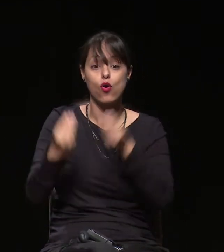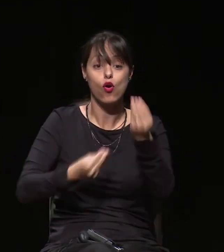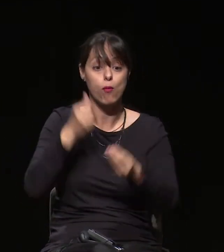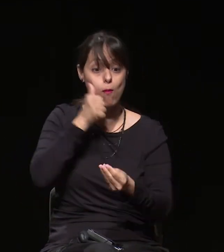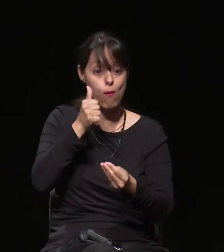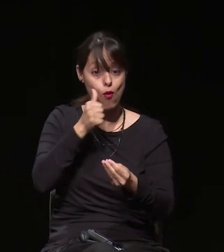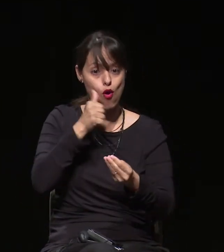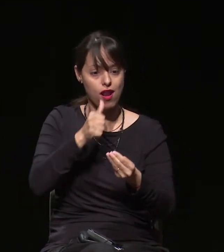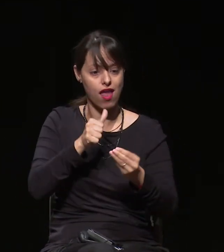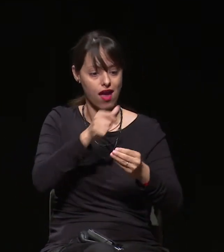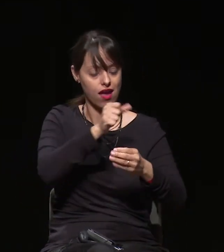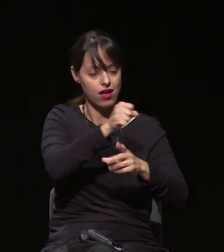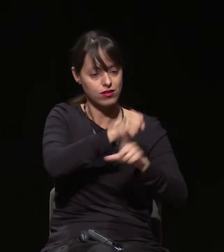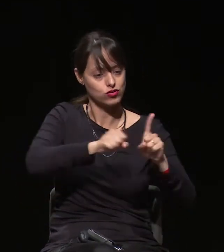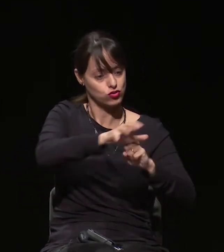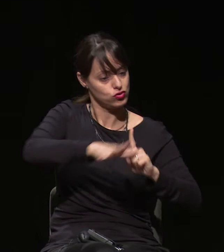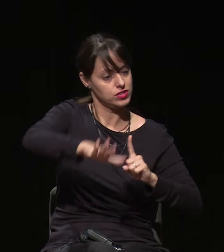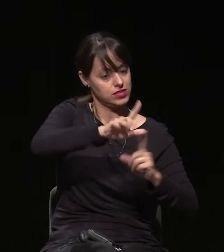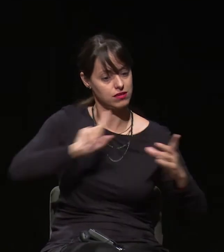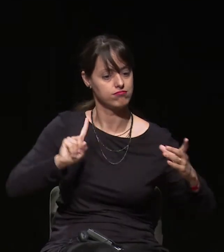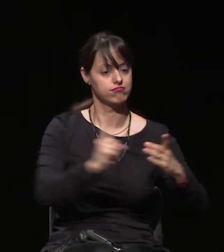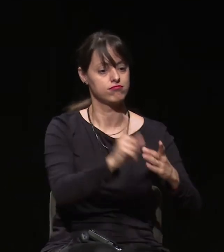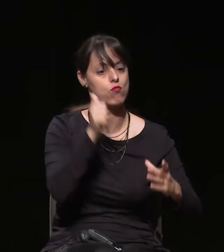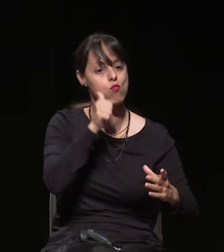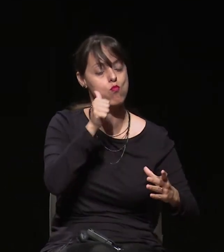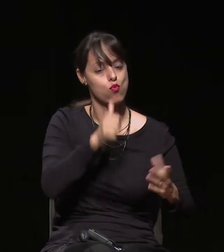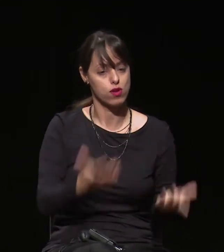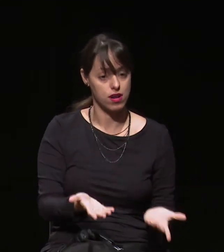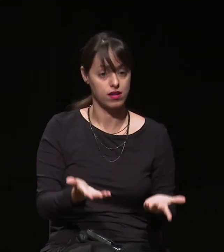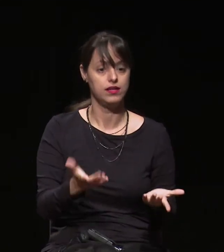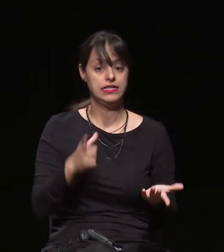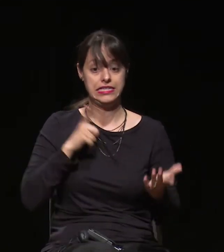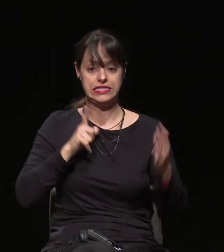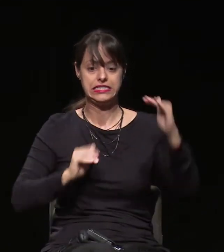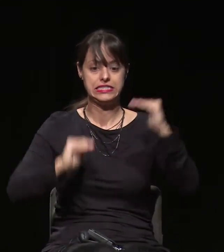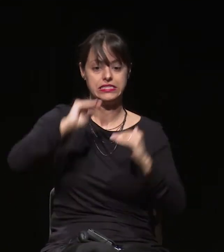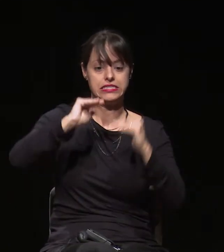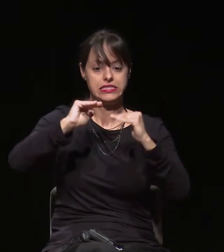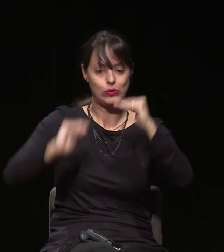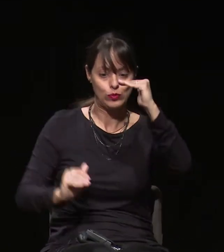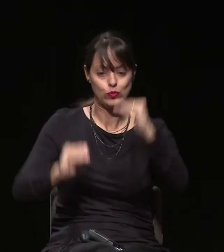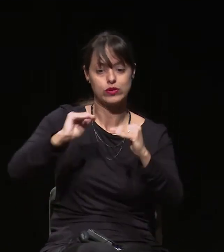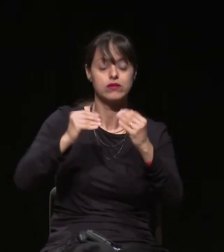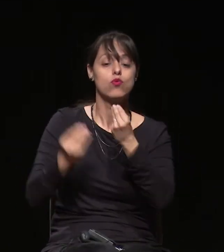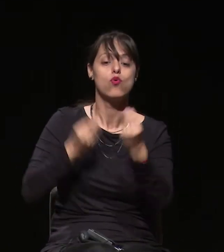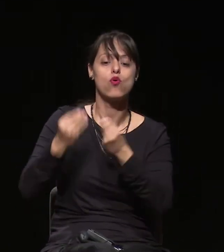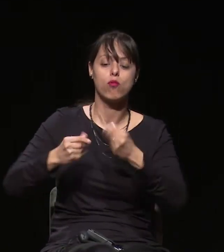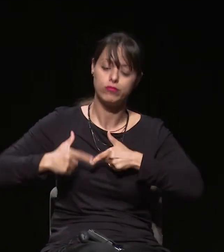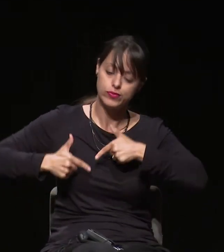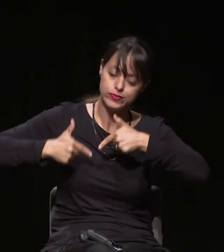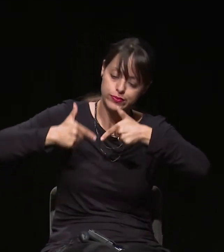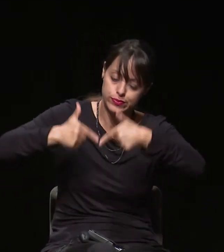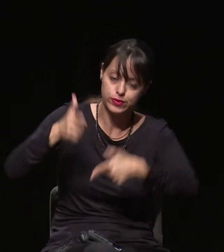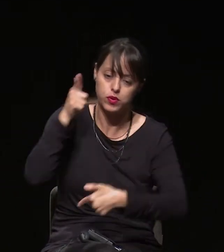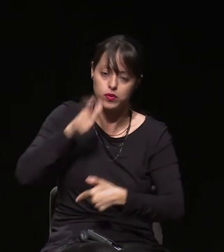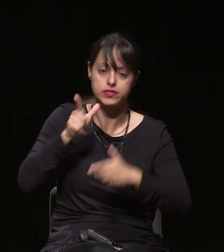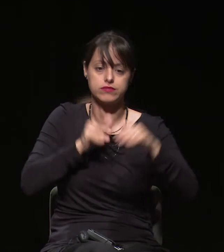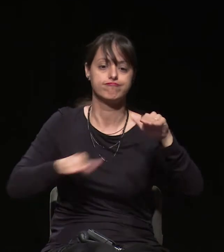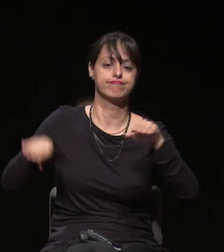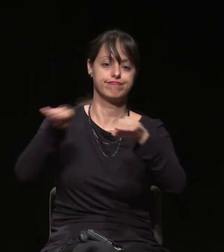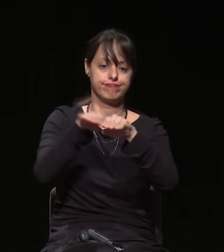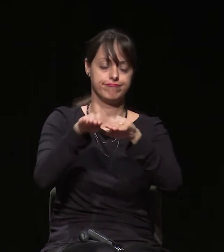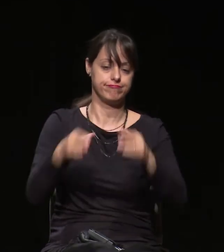na sociedade, o debate sobre a igualdade acerca das diferentes formas para conquistá-la. Diante dessa